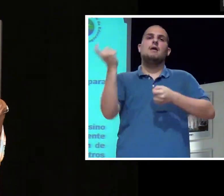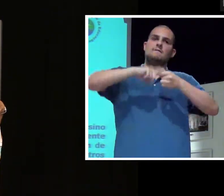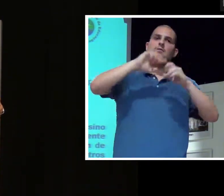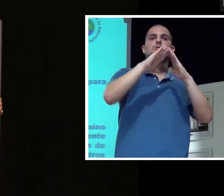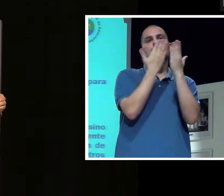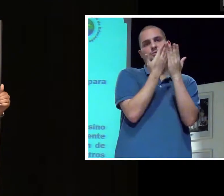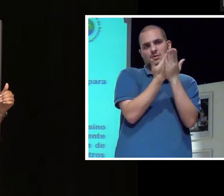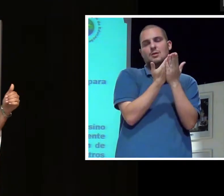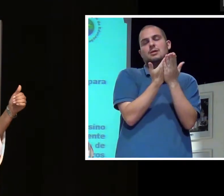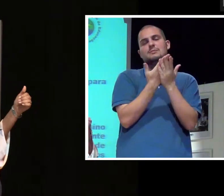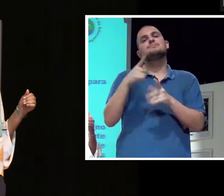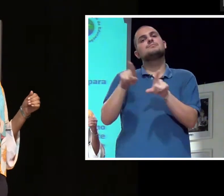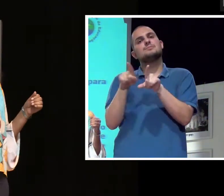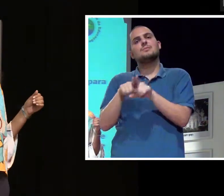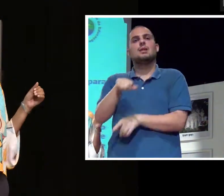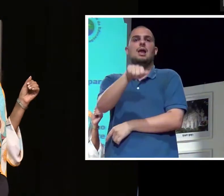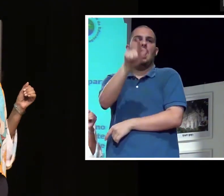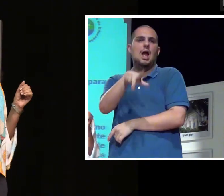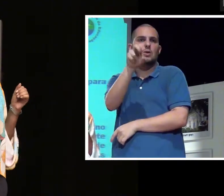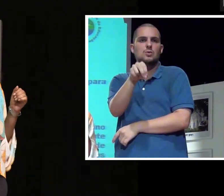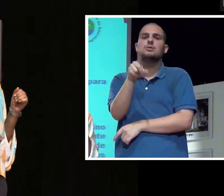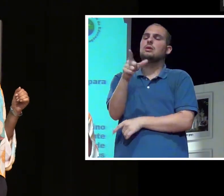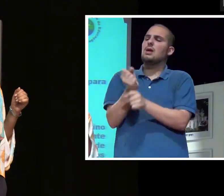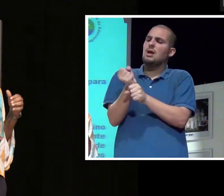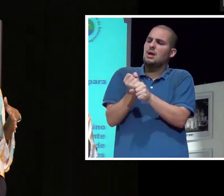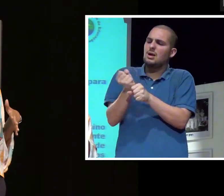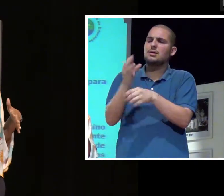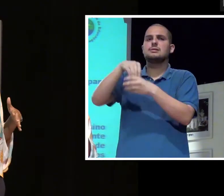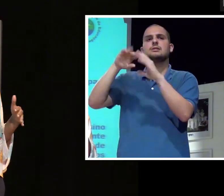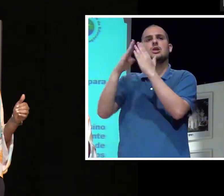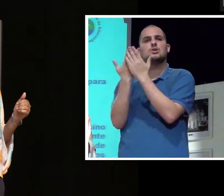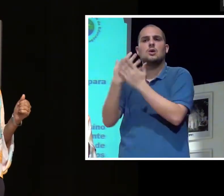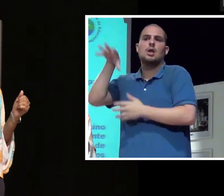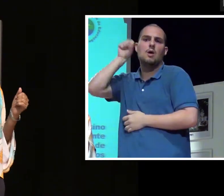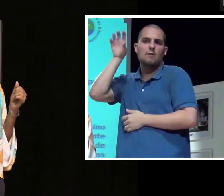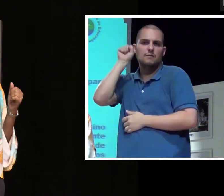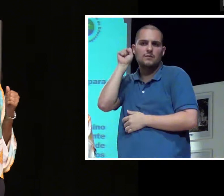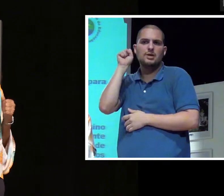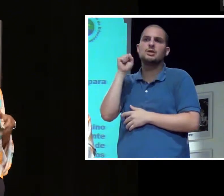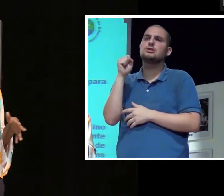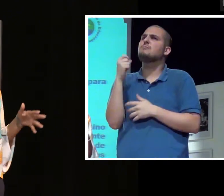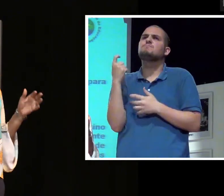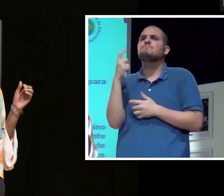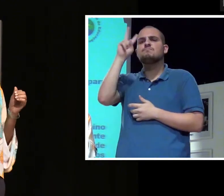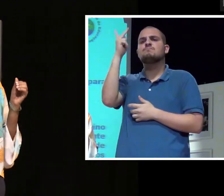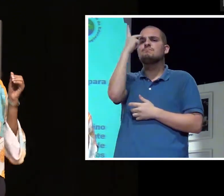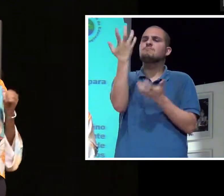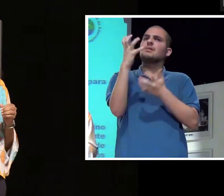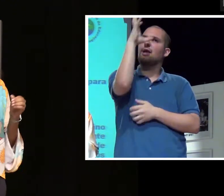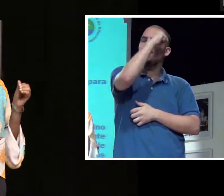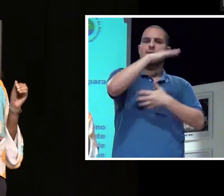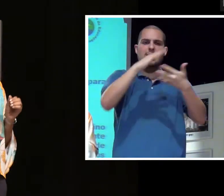escola. Temos alunos também que passaram muito tempo na escola de ouvinte, de repente, não, eu quero aprender a minha língua, eu quero